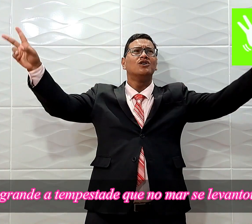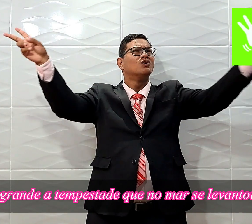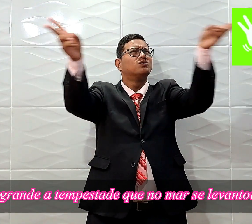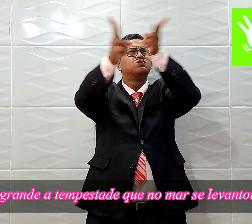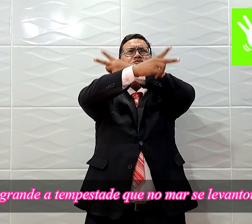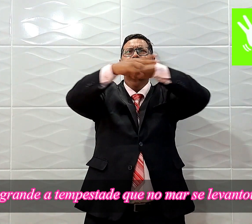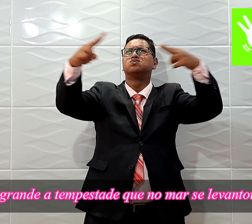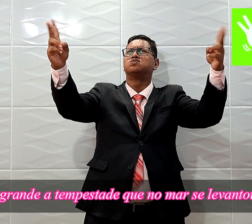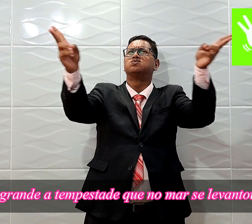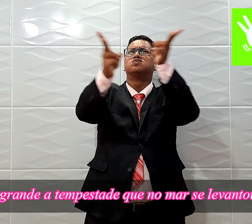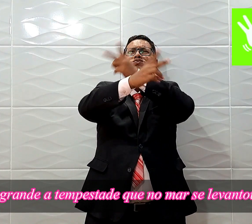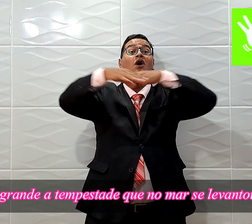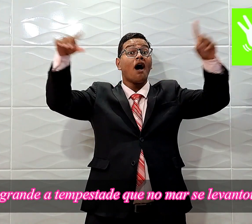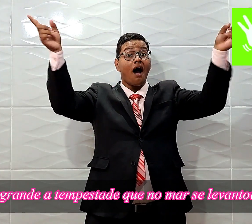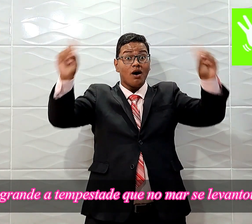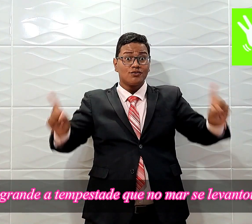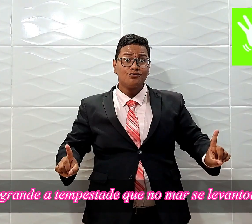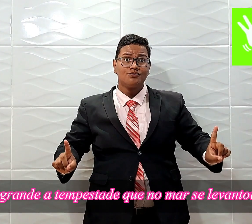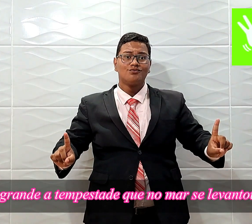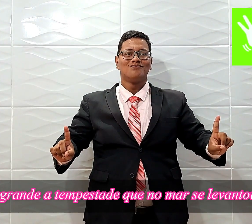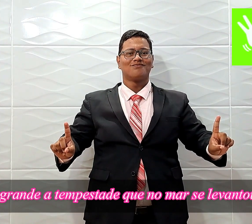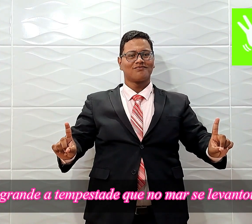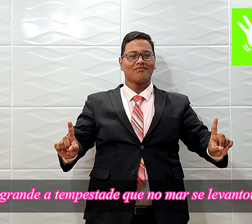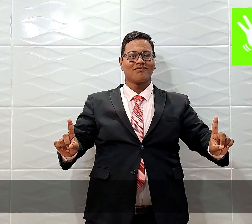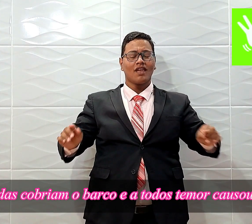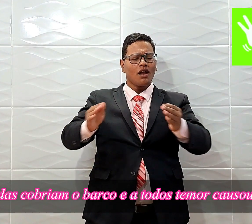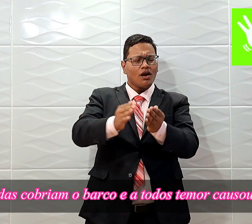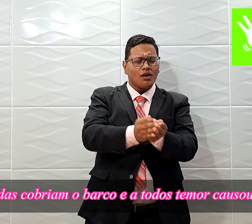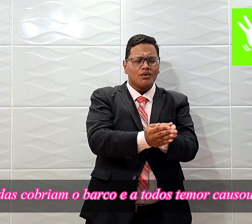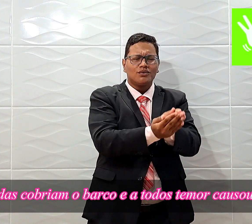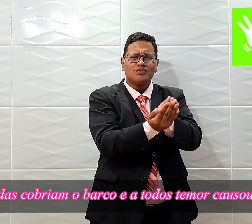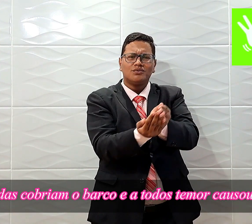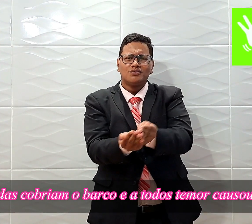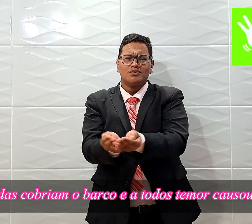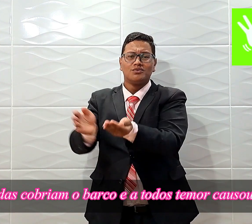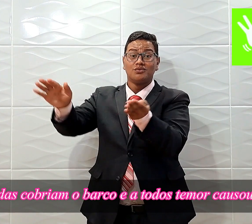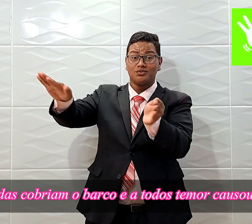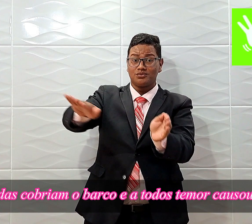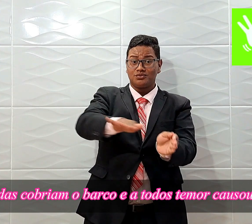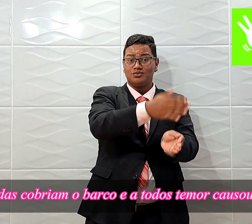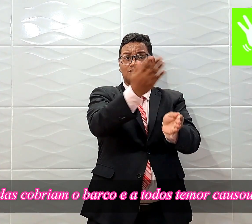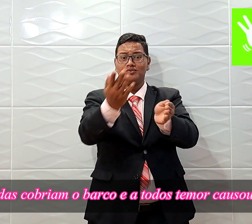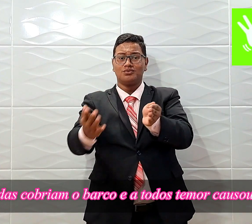levantou Ondas cobriam o